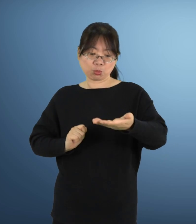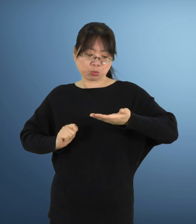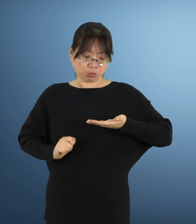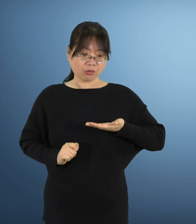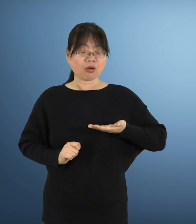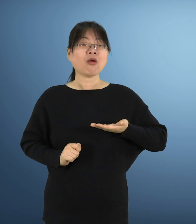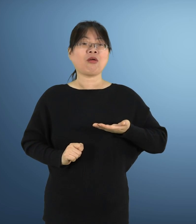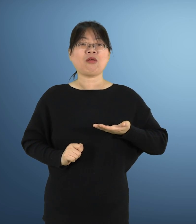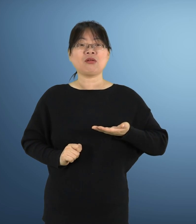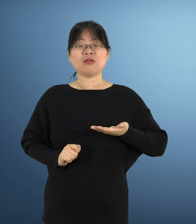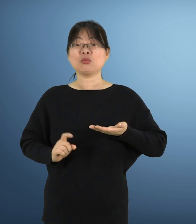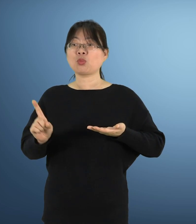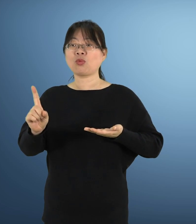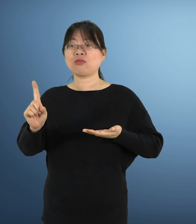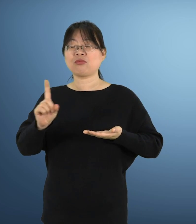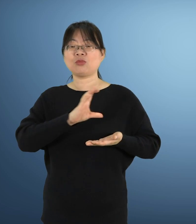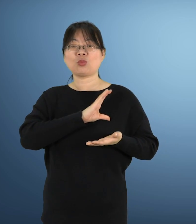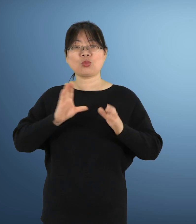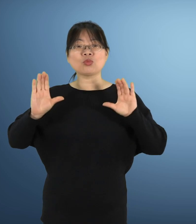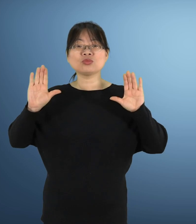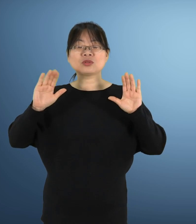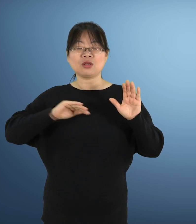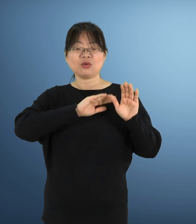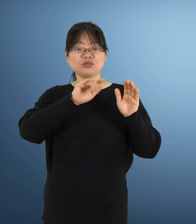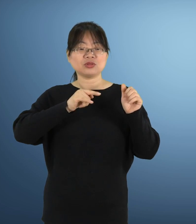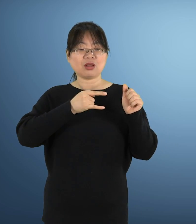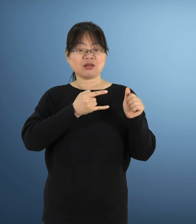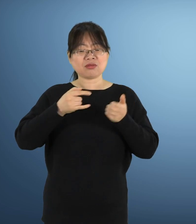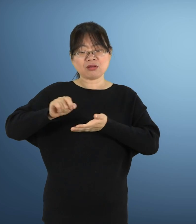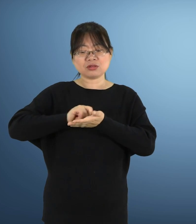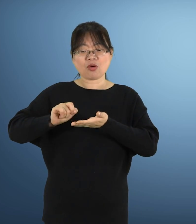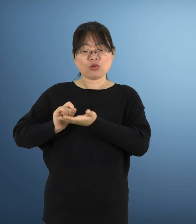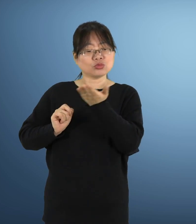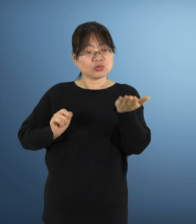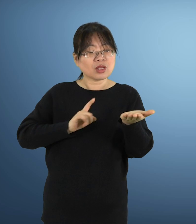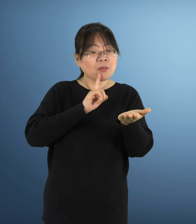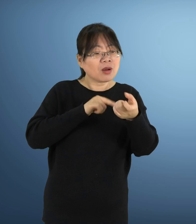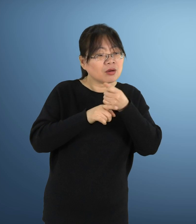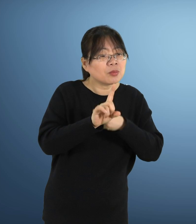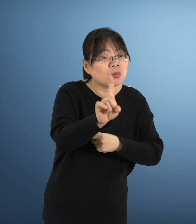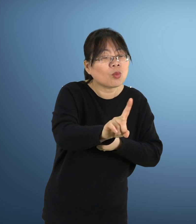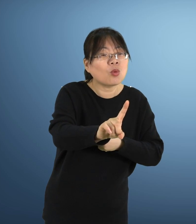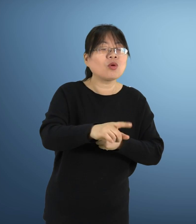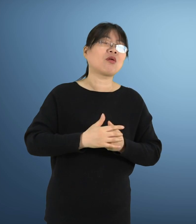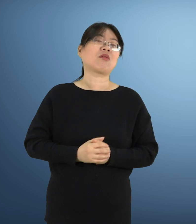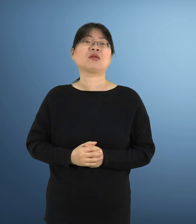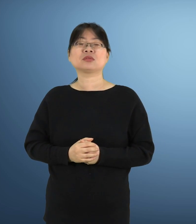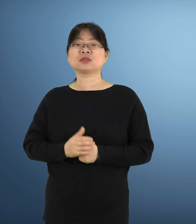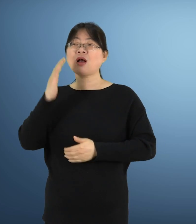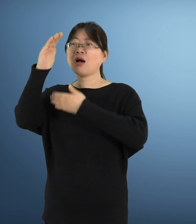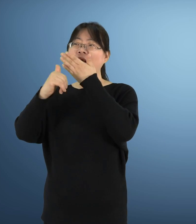여러분 모세가 우리에게 써줬다는 말은 무슨 뜻인가 하면 왜